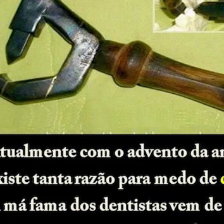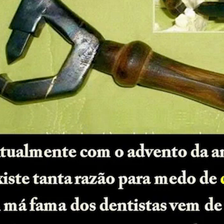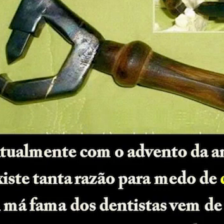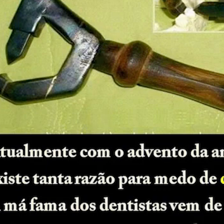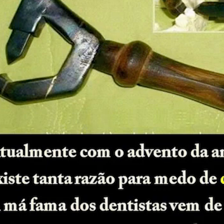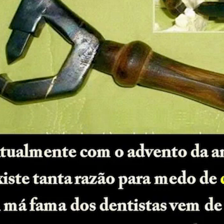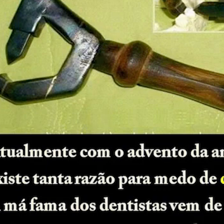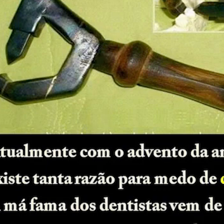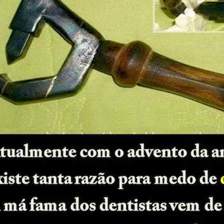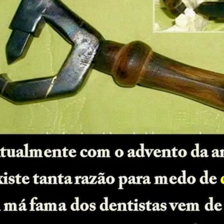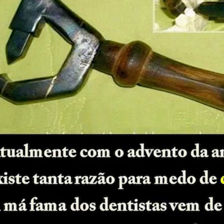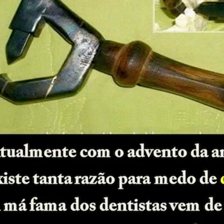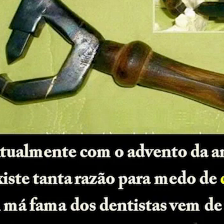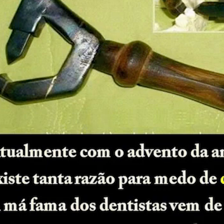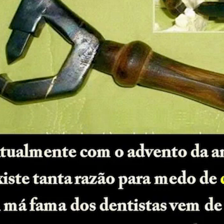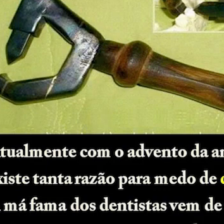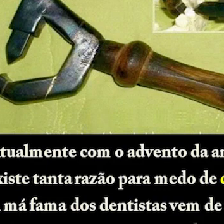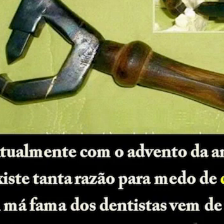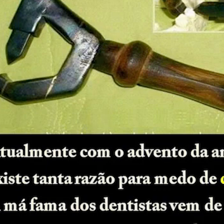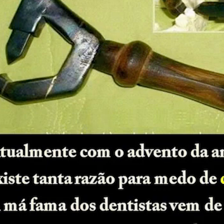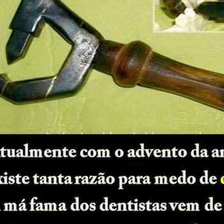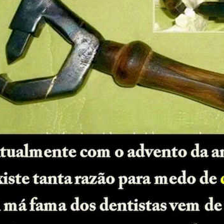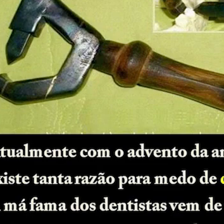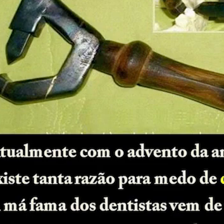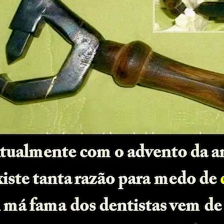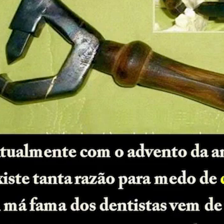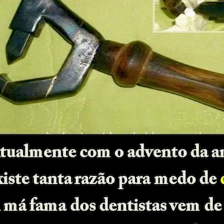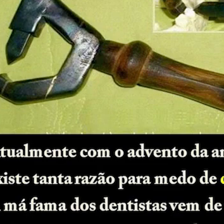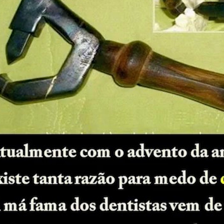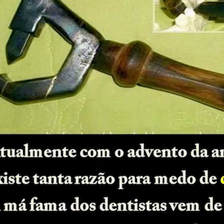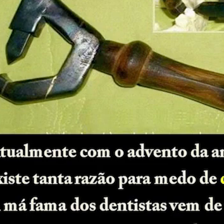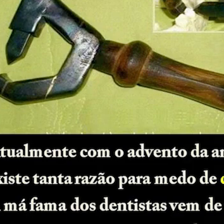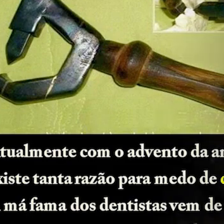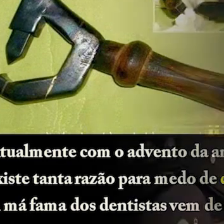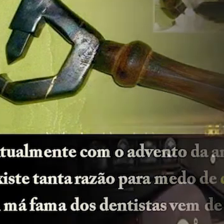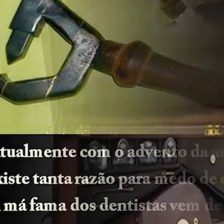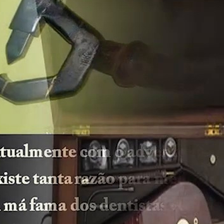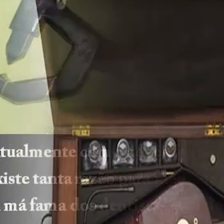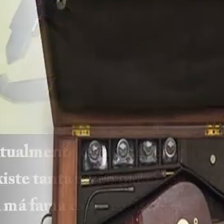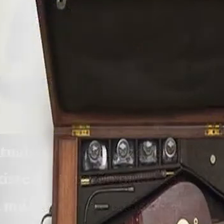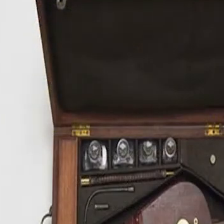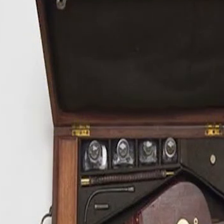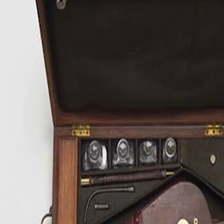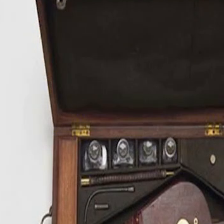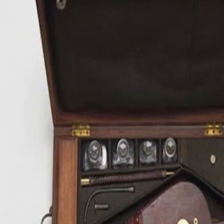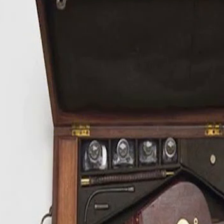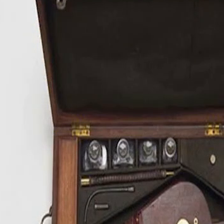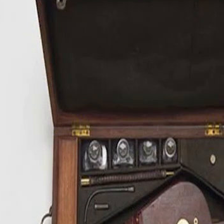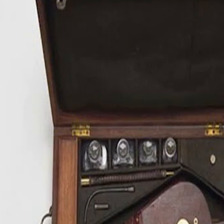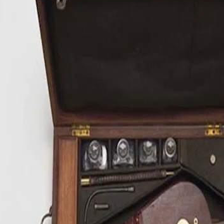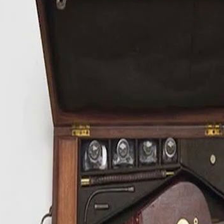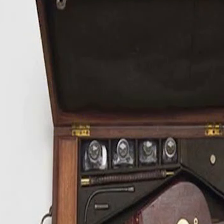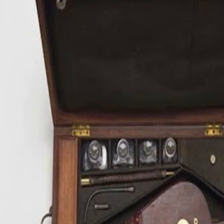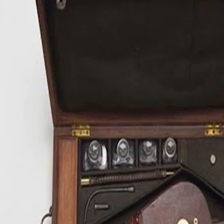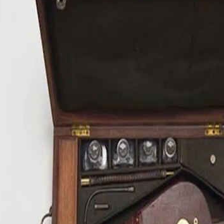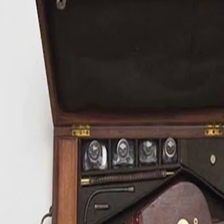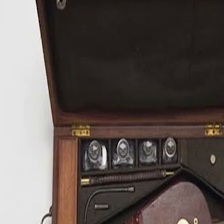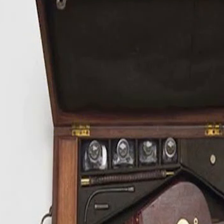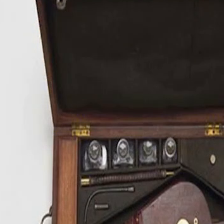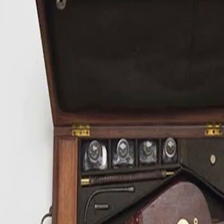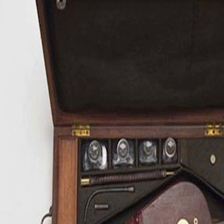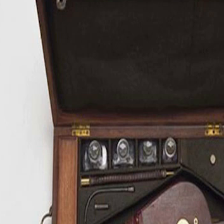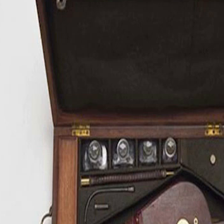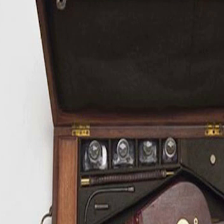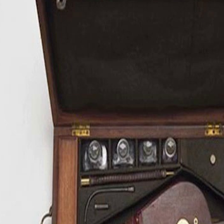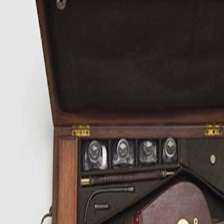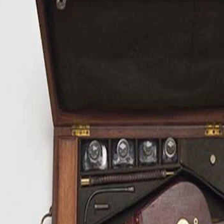tu ia botando o dente e apertando para ver se fazia um furo, quebrava os dentes, é claro, as pessoas perdiam. Esse aqui é terrível.